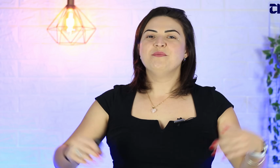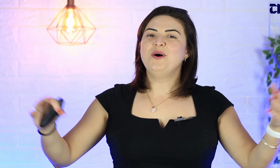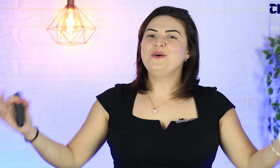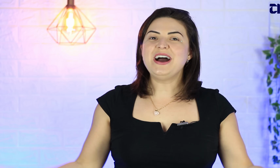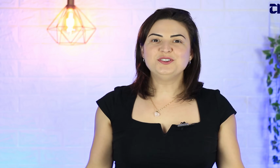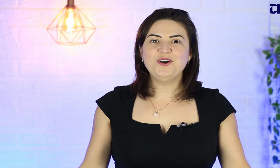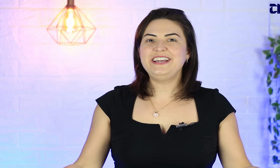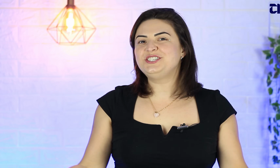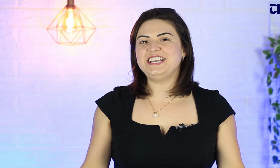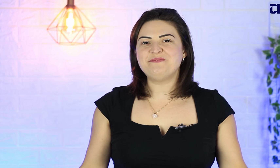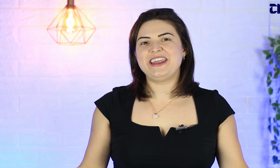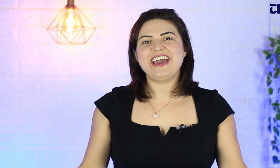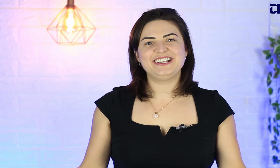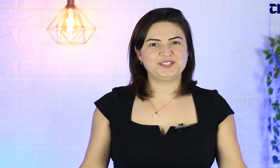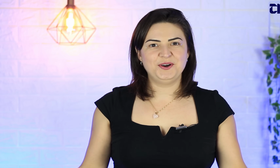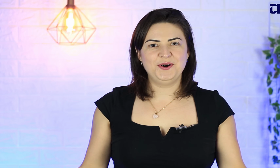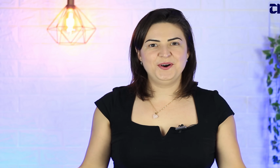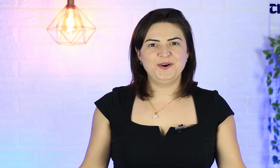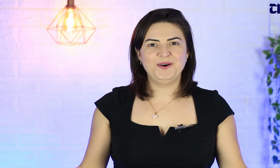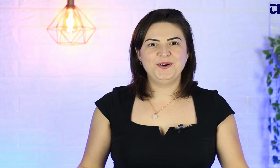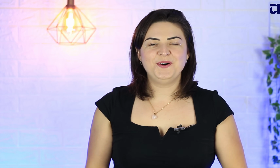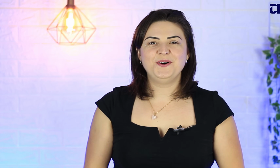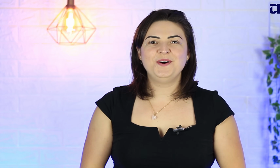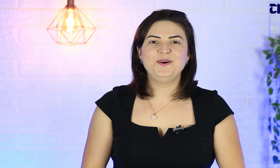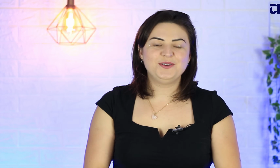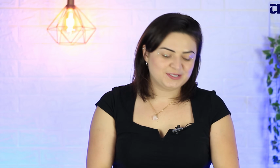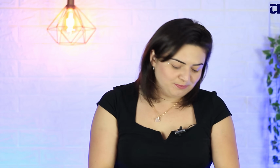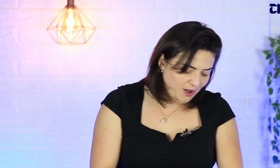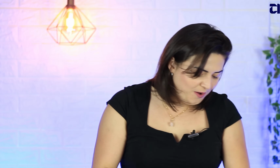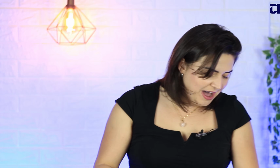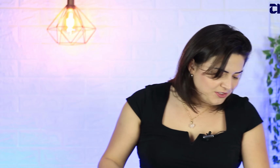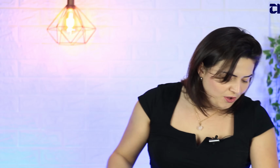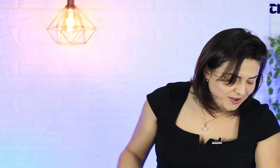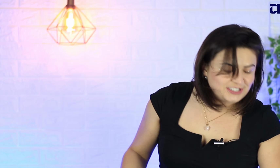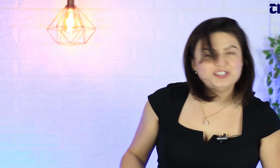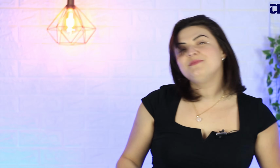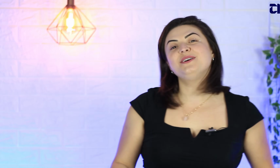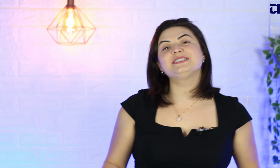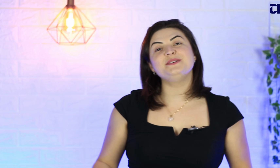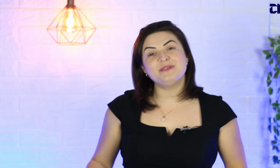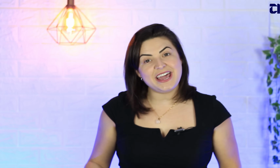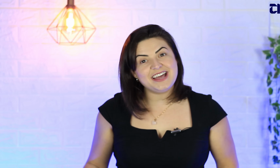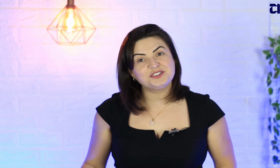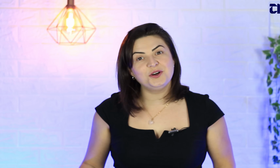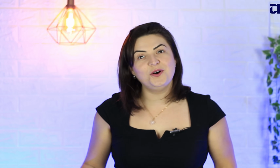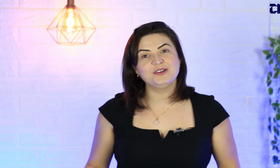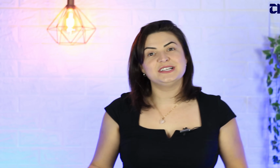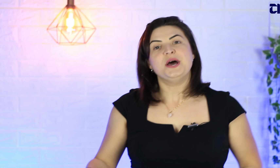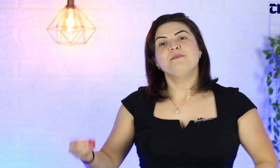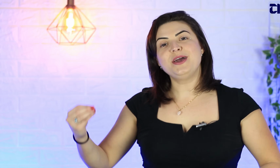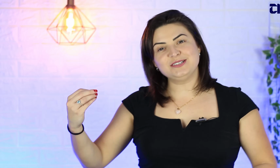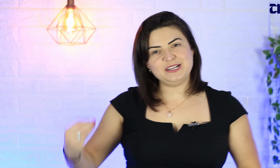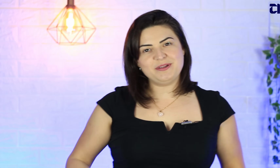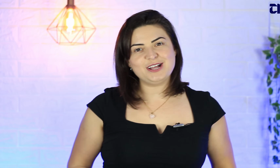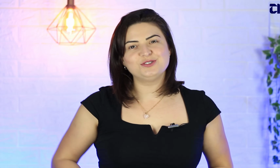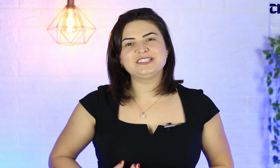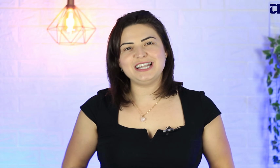Boa noite, libretos! Boa noite, meus libretos! Meus libretos